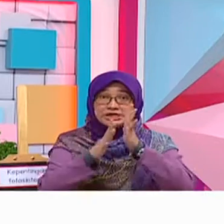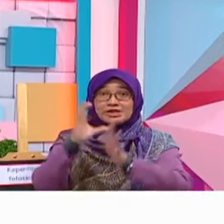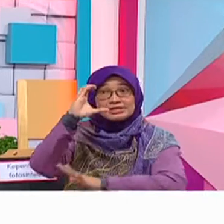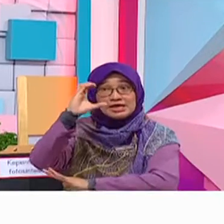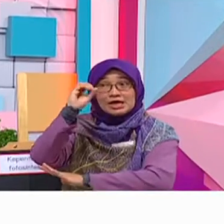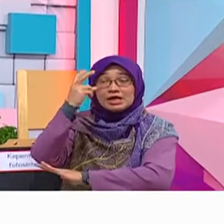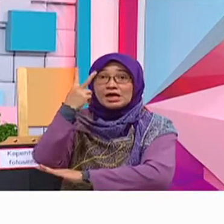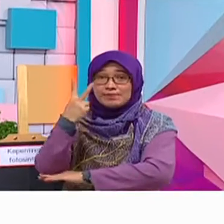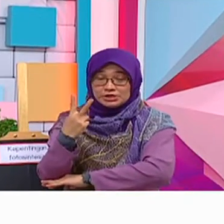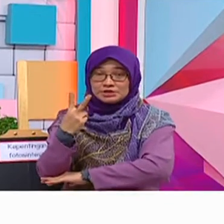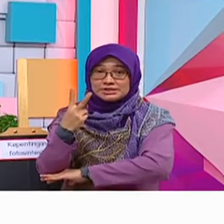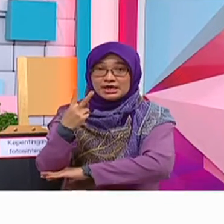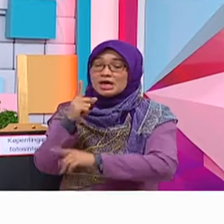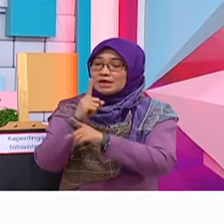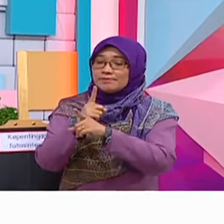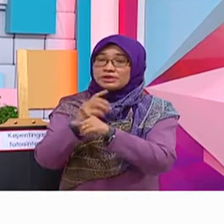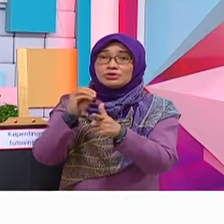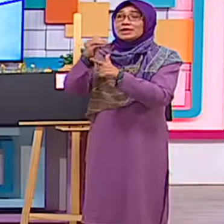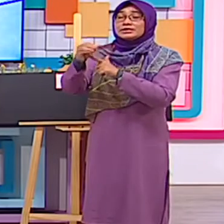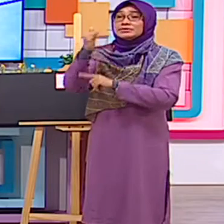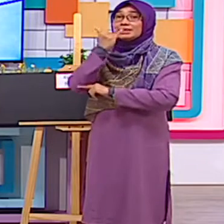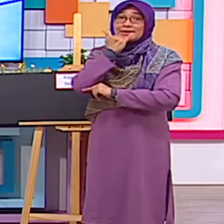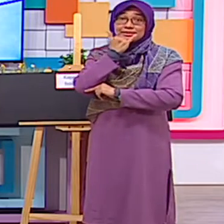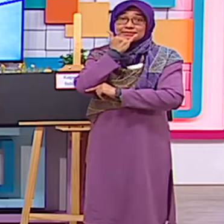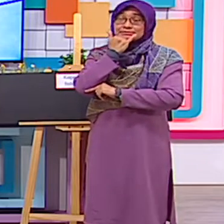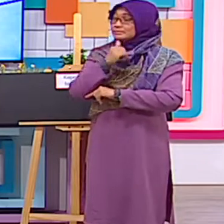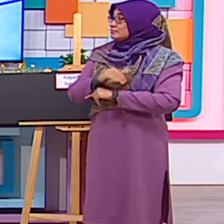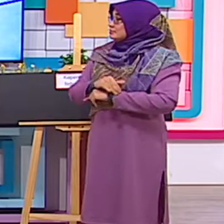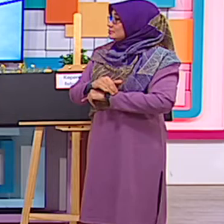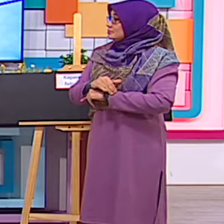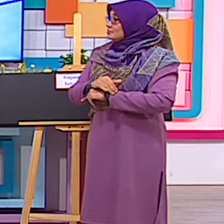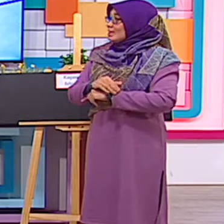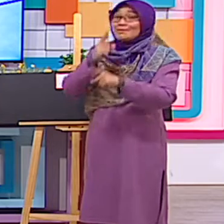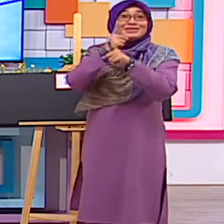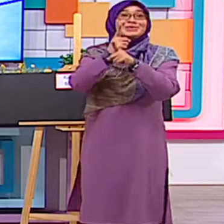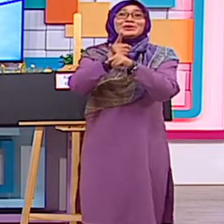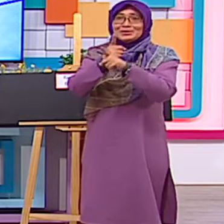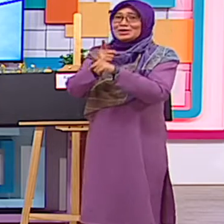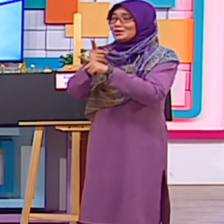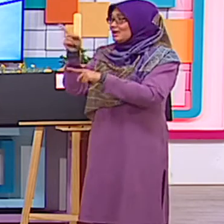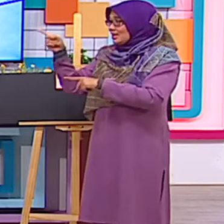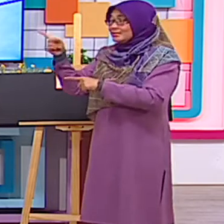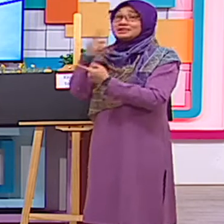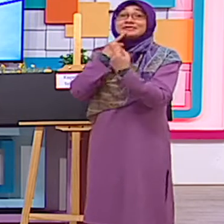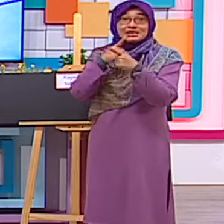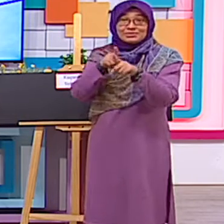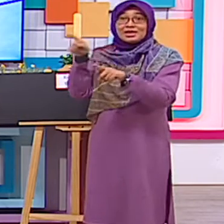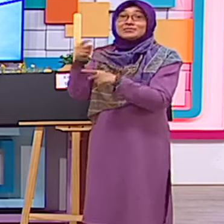isyaratnya karbondioksida betul atau salah betul hahaha sayurnya bahwa